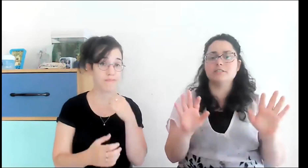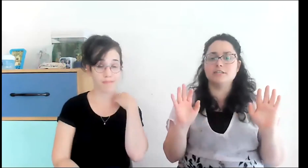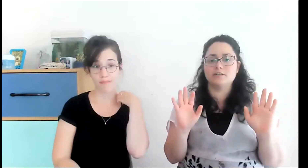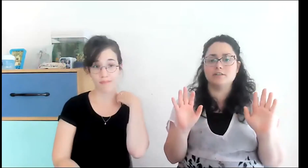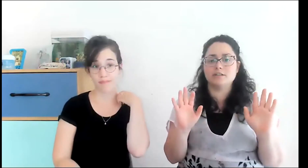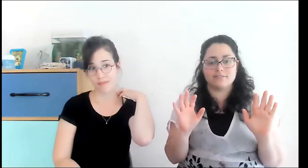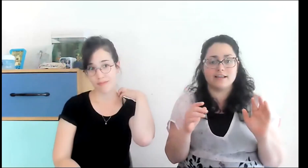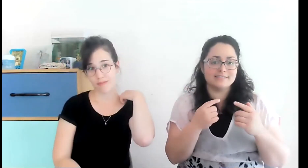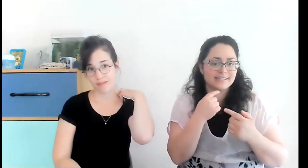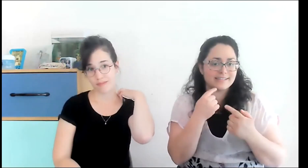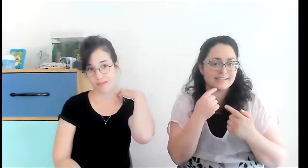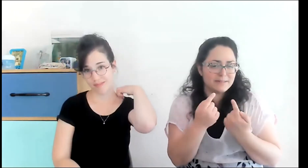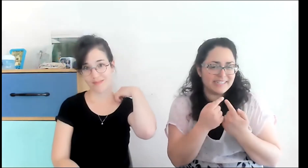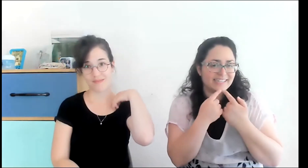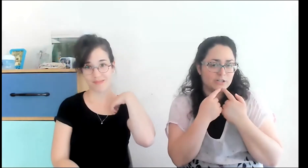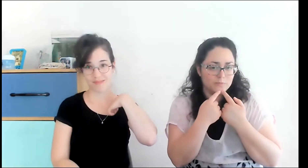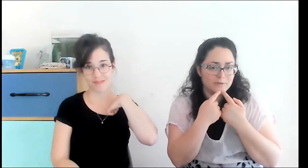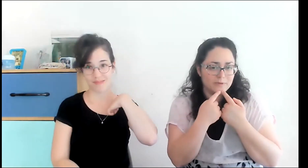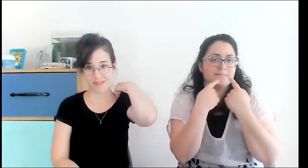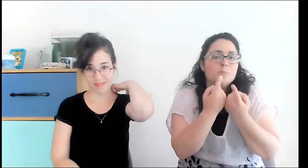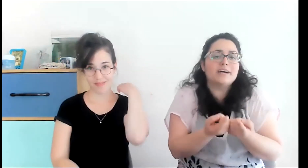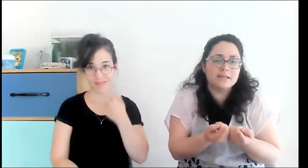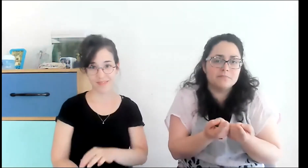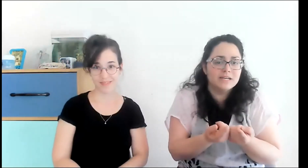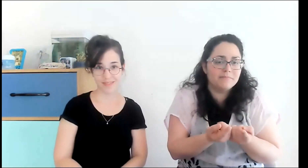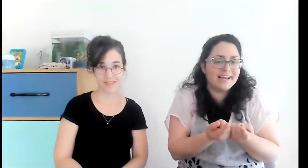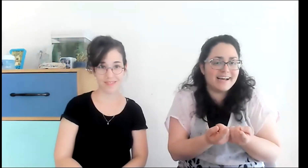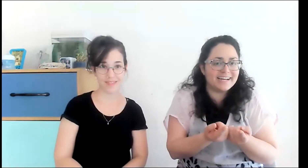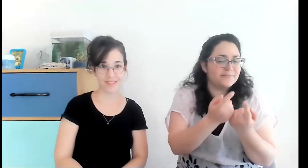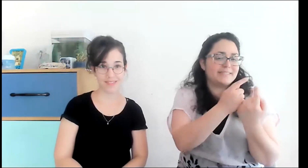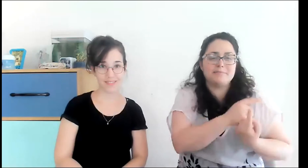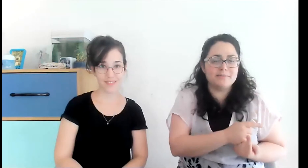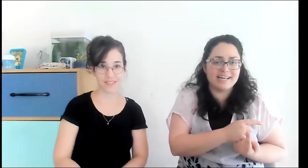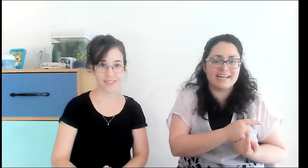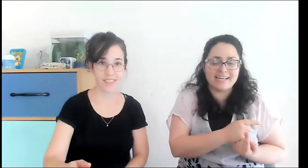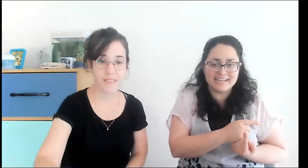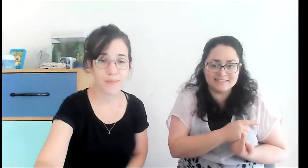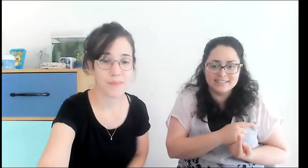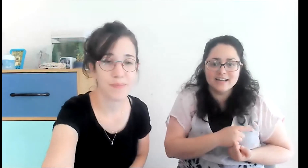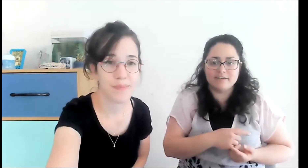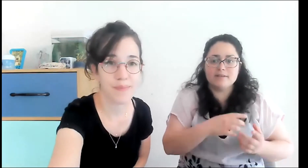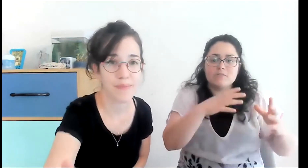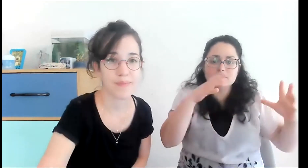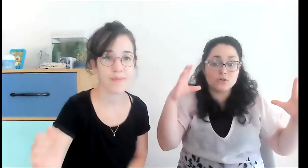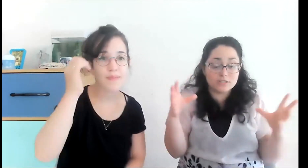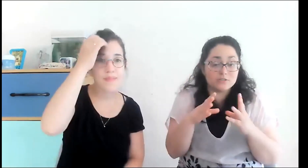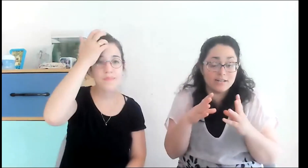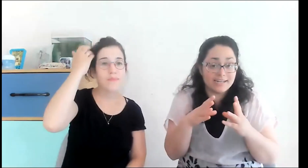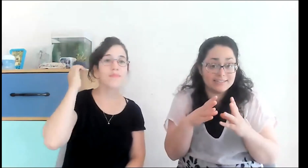היגיון אחר, וזה קצת מבלבל, כי אנחנו בעצם אומרים מילה אחת ומסמנים מילה אחרת, אבל אם אנחנו נזכור את כל